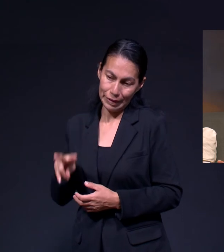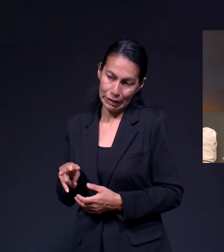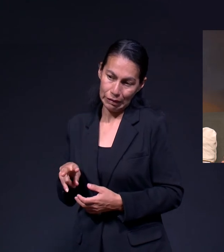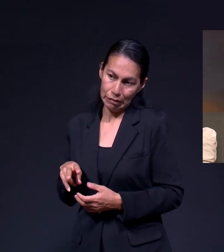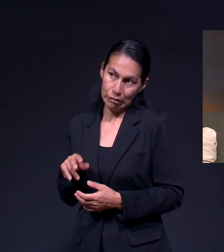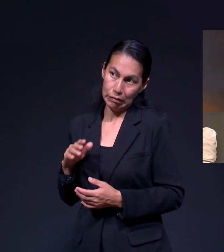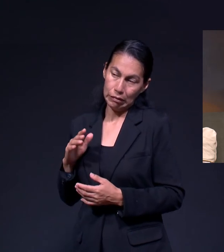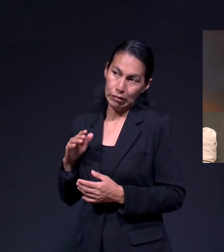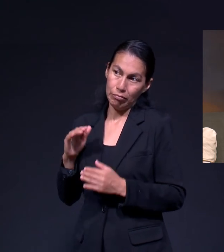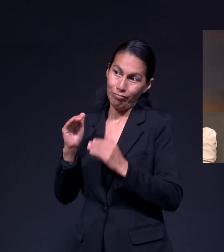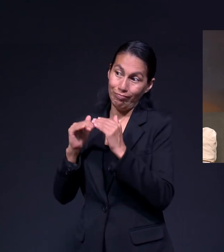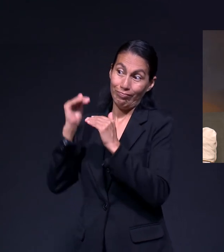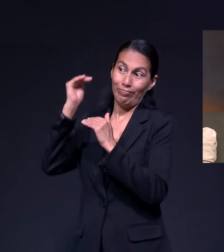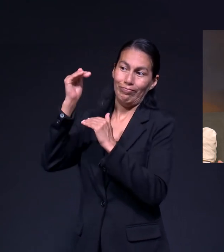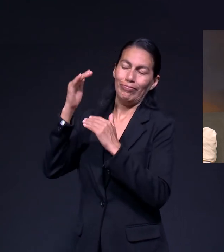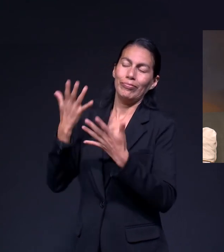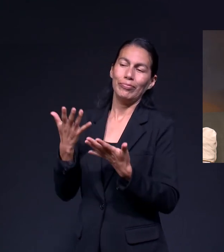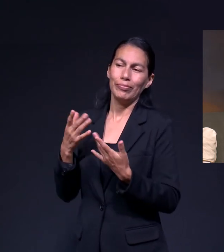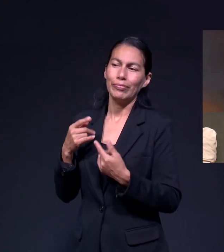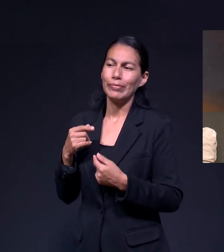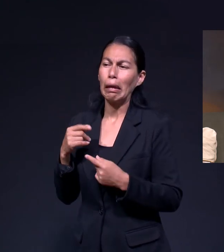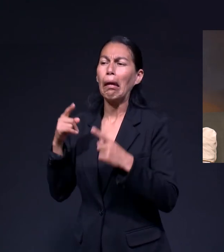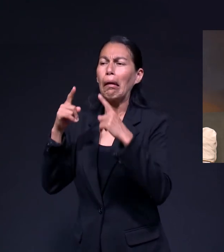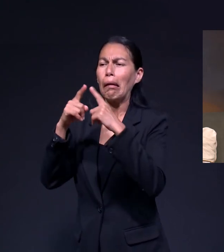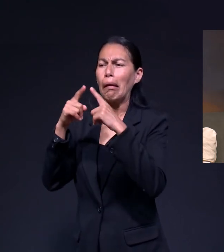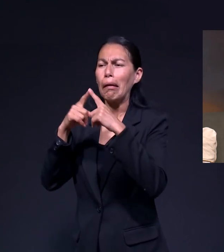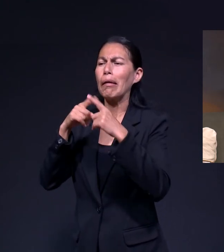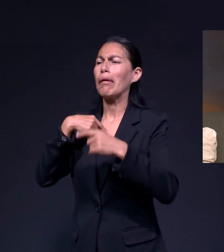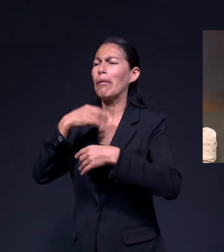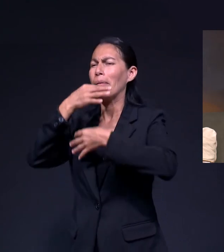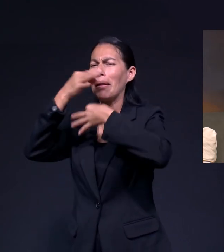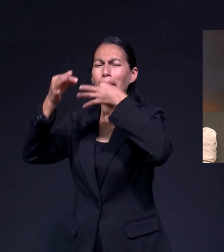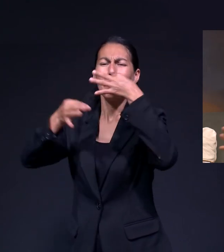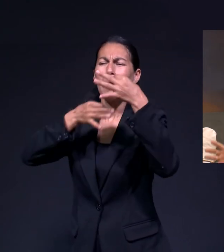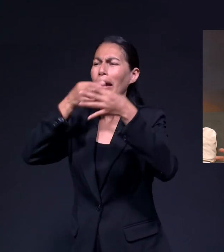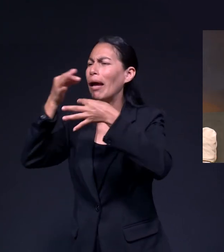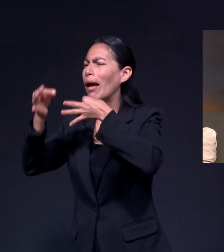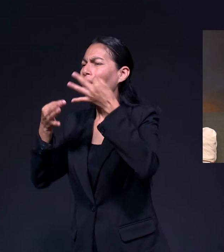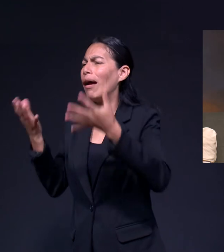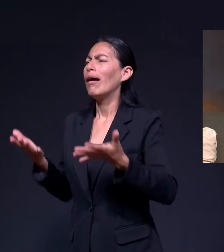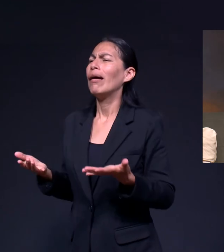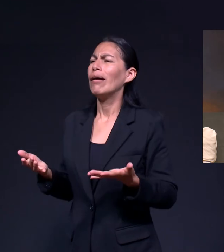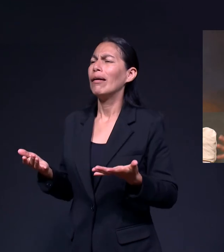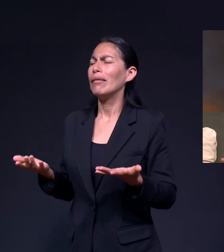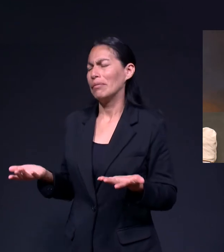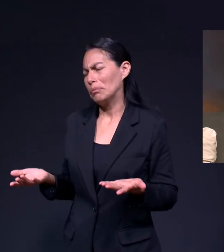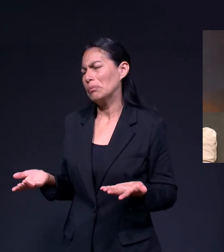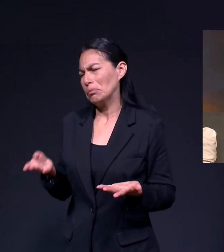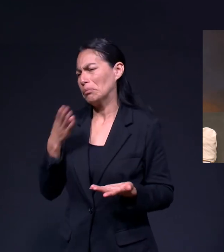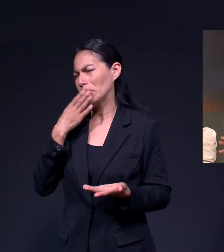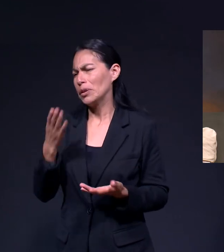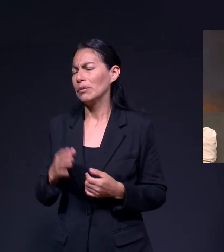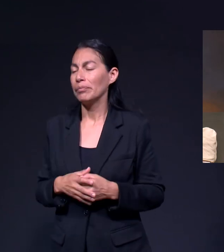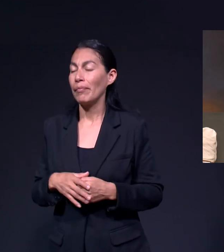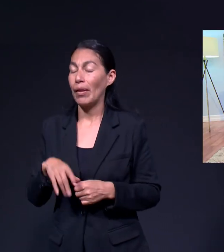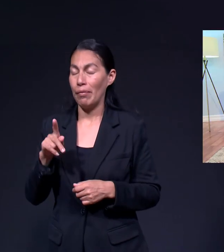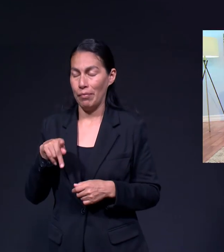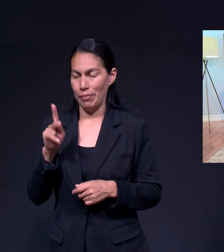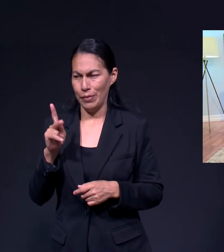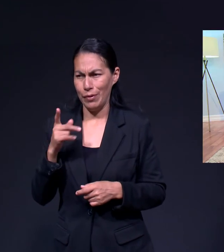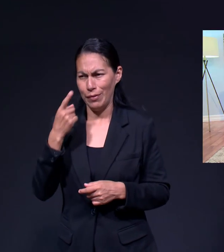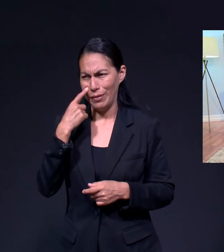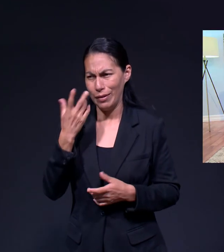esperaba sinceramente tenía altas expectativas que se han dado en una iglesia por fin voy a estar voy a predicar etcétera